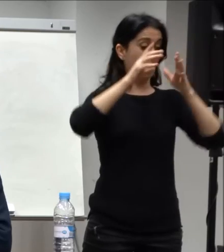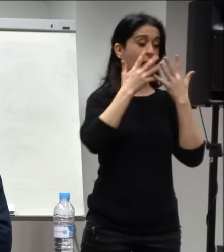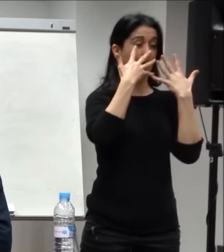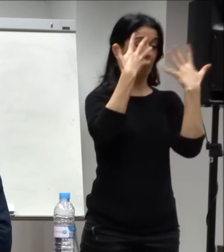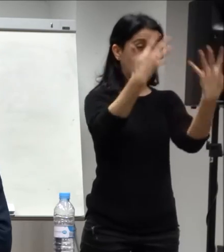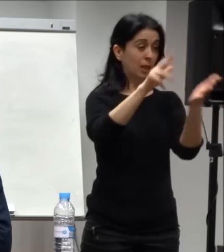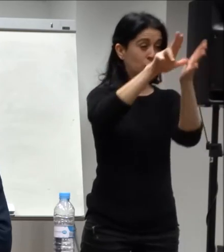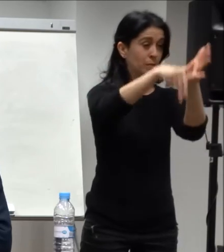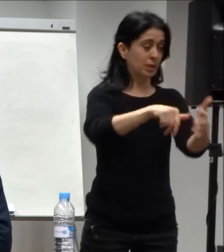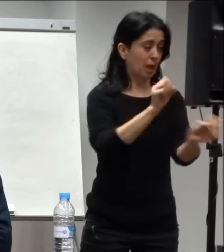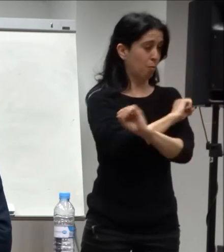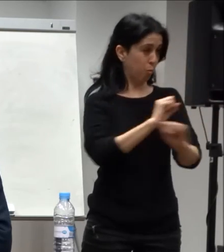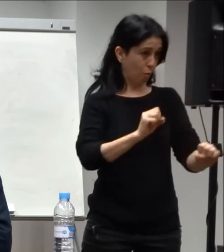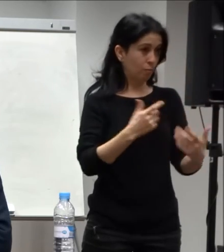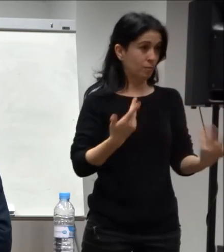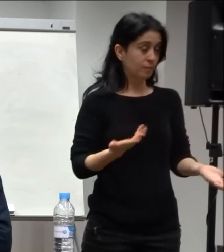España